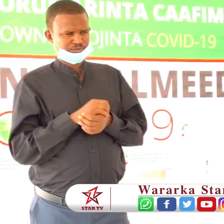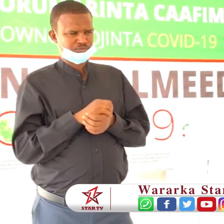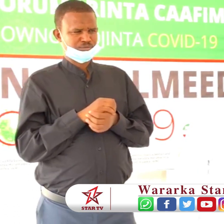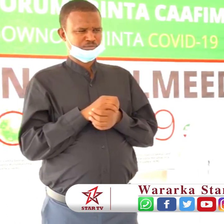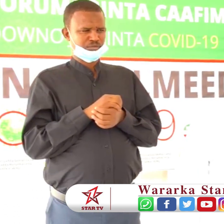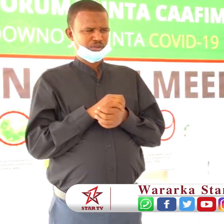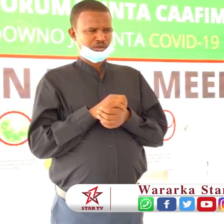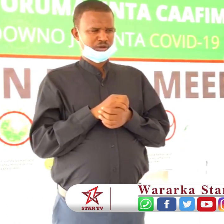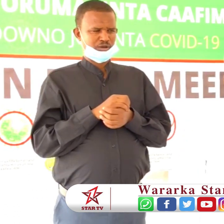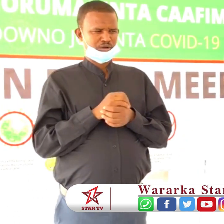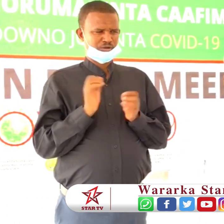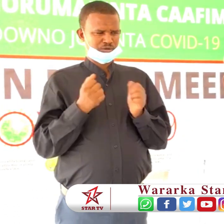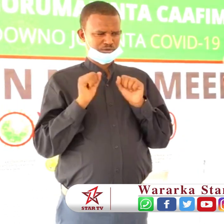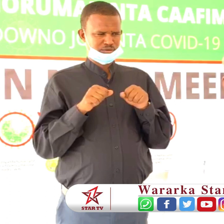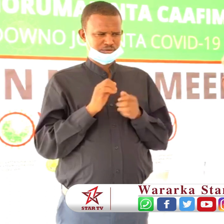Waxa kale oo jirta